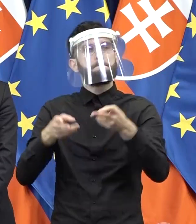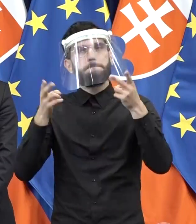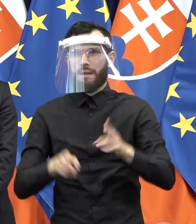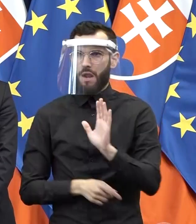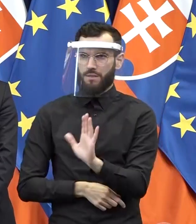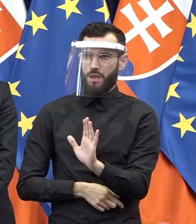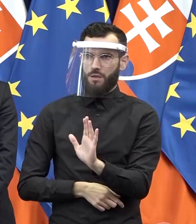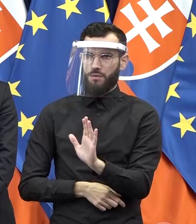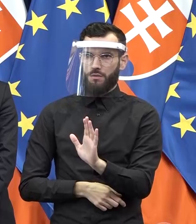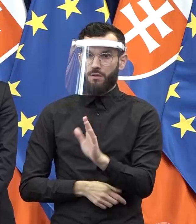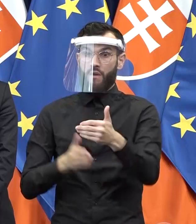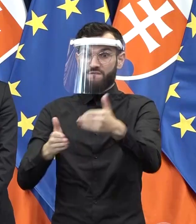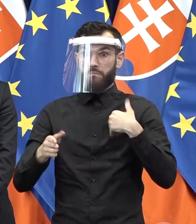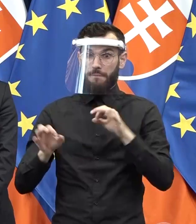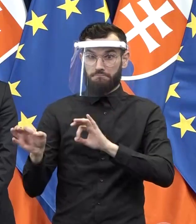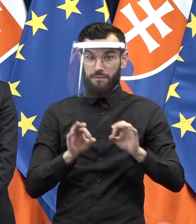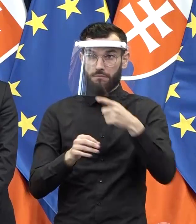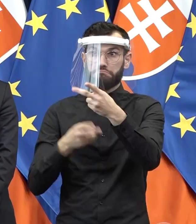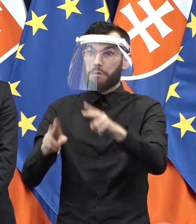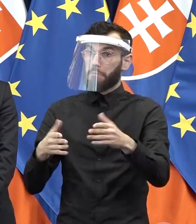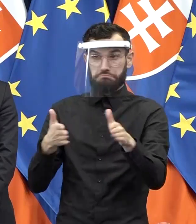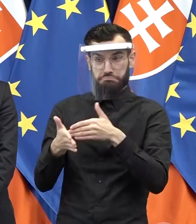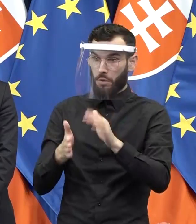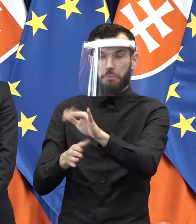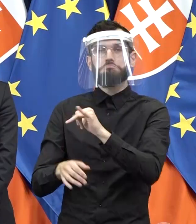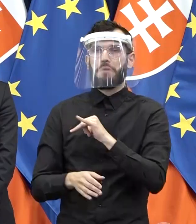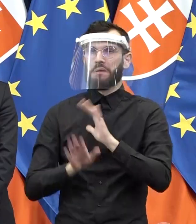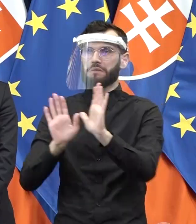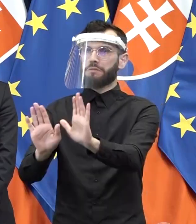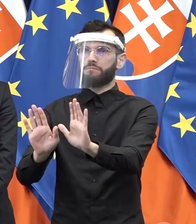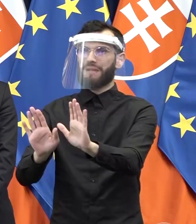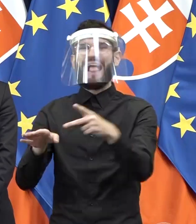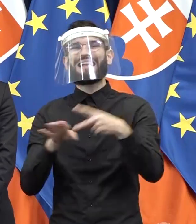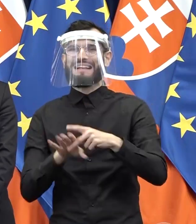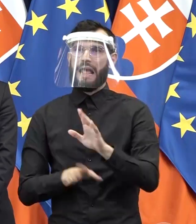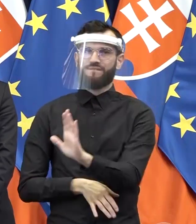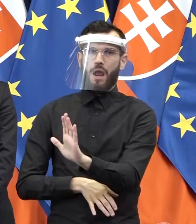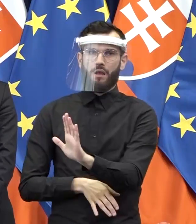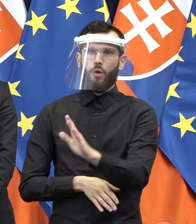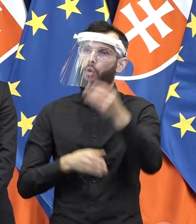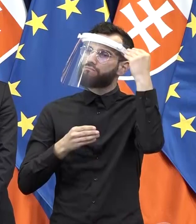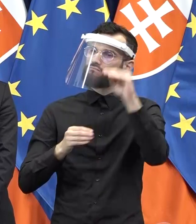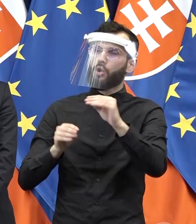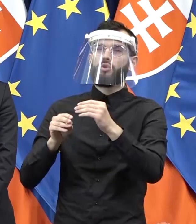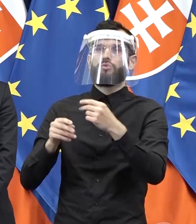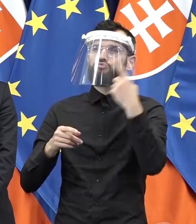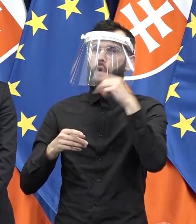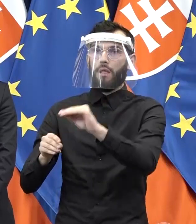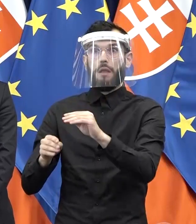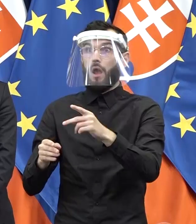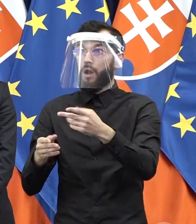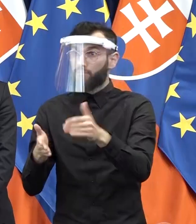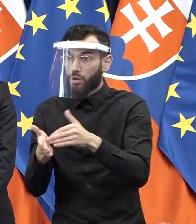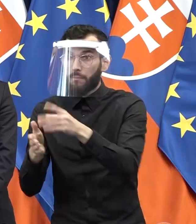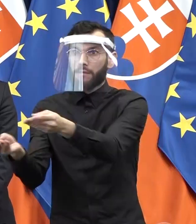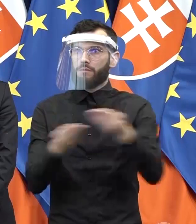Vopred nachystať sa, ak ich nebudeme potrebovať, nevadí, a ak ich budeme potrebovať, veľmi sa nám zjidú.